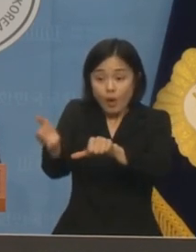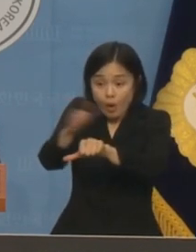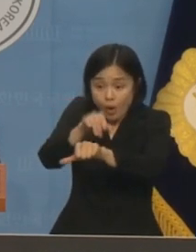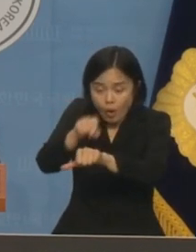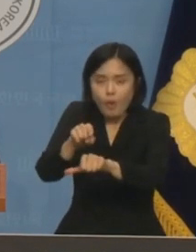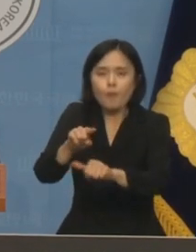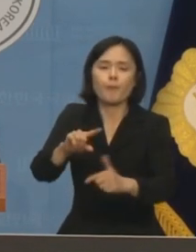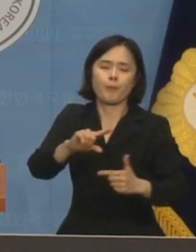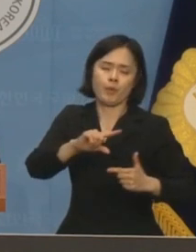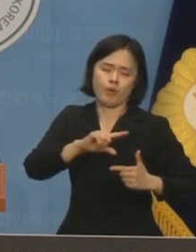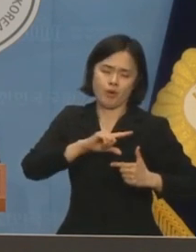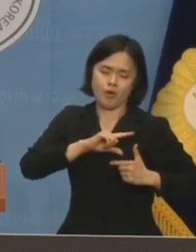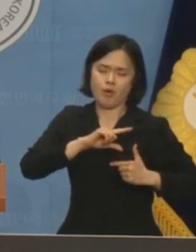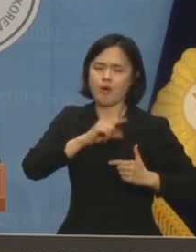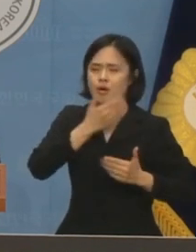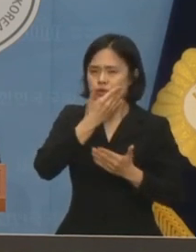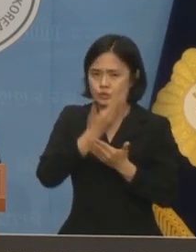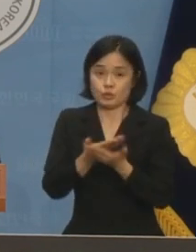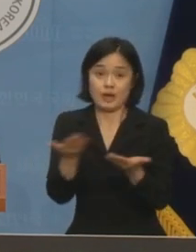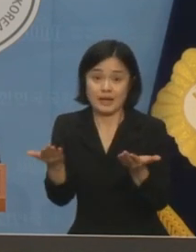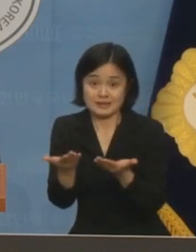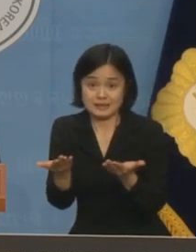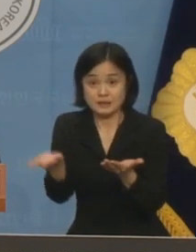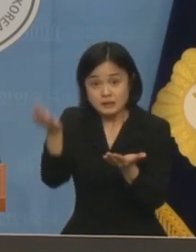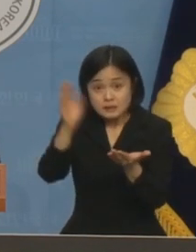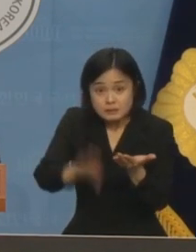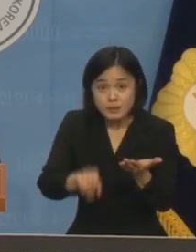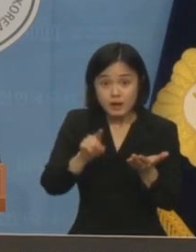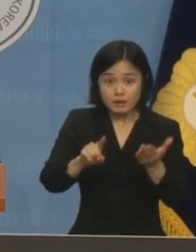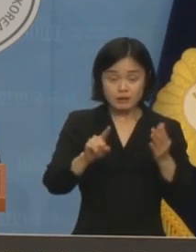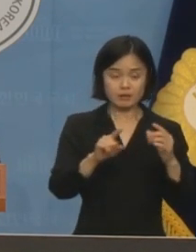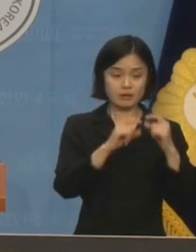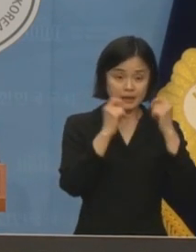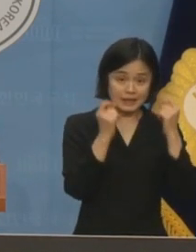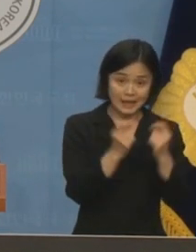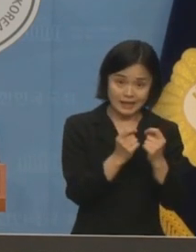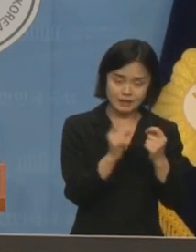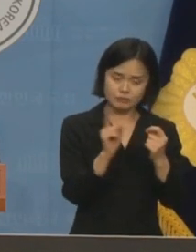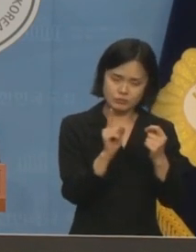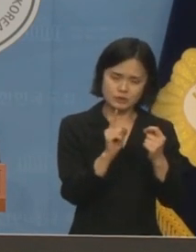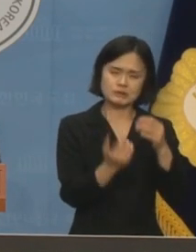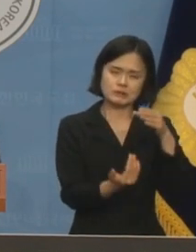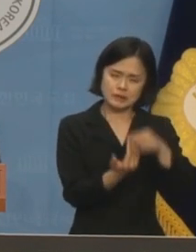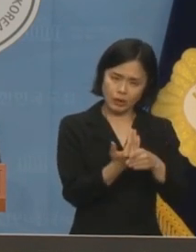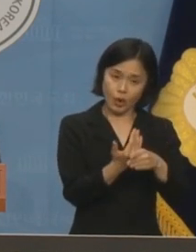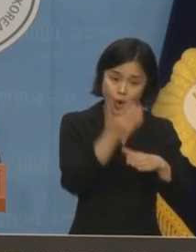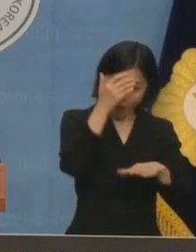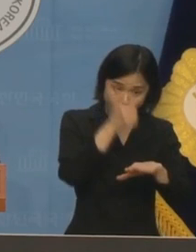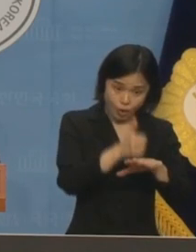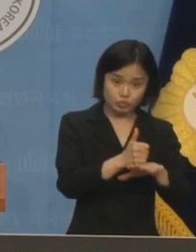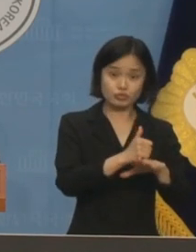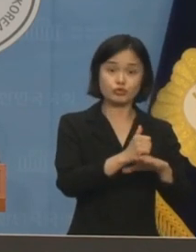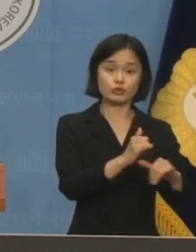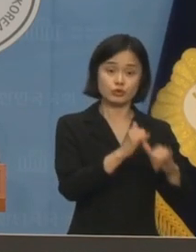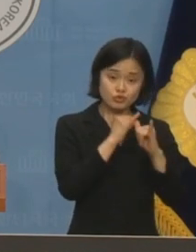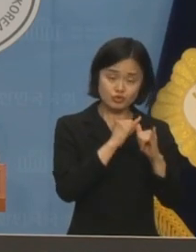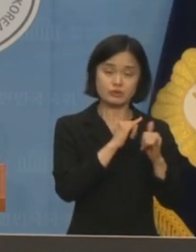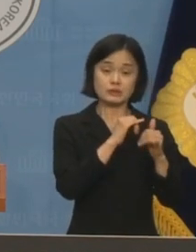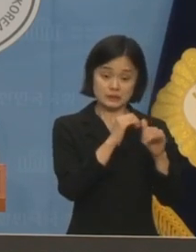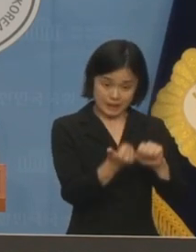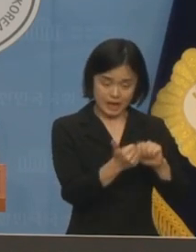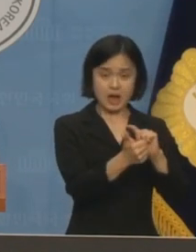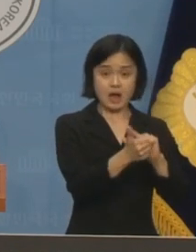한다면 이는 국가를 위해 명예롭게 전사하거나 순국한 분들에 대한 모욕이라고